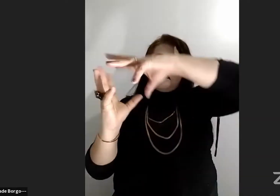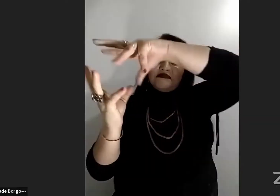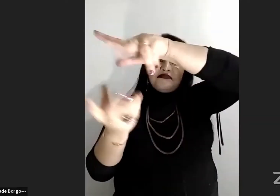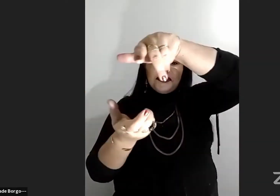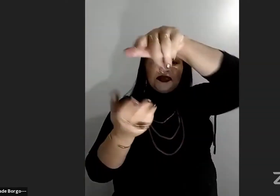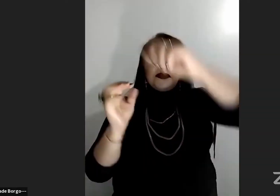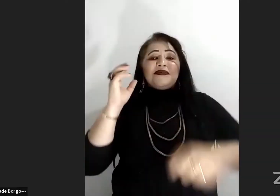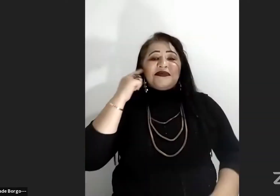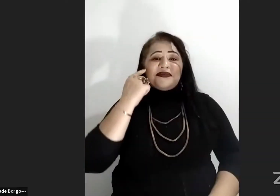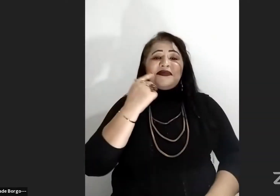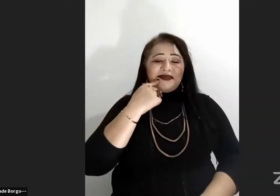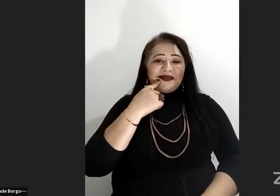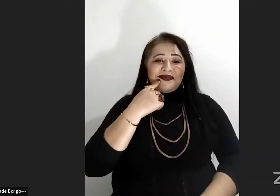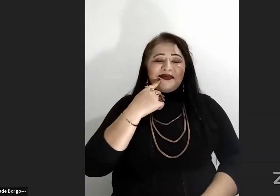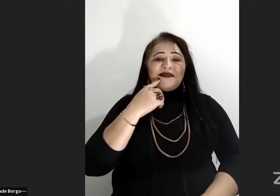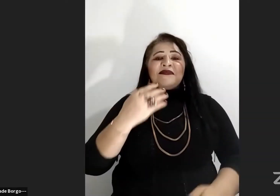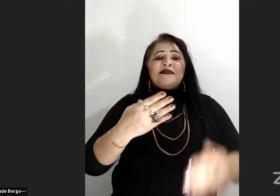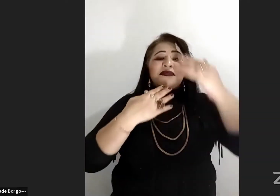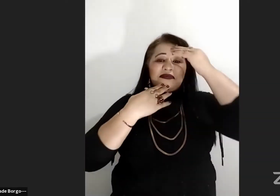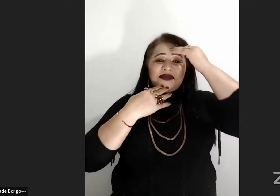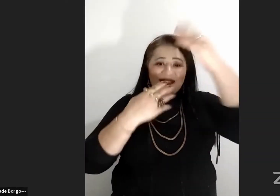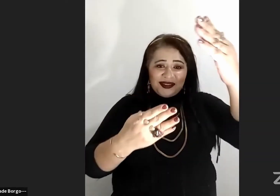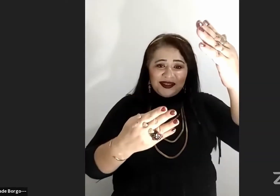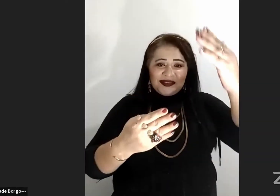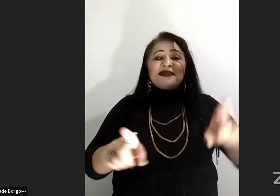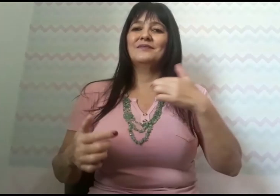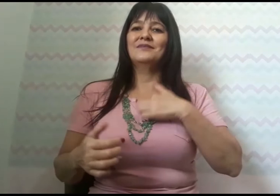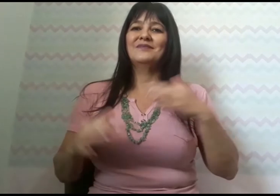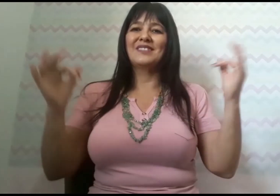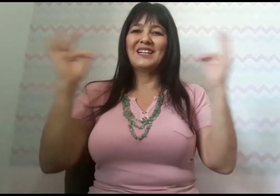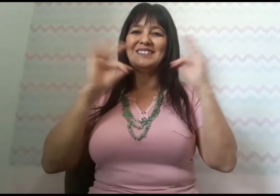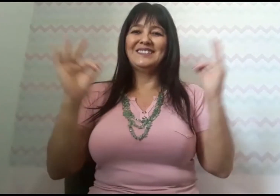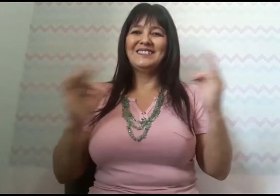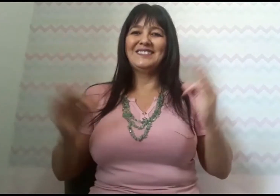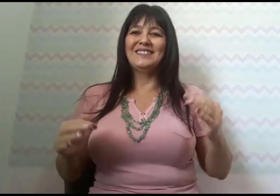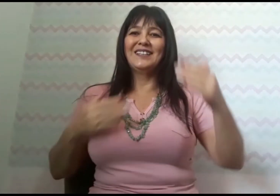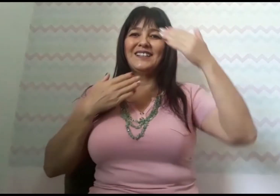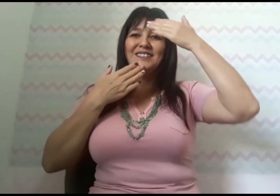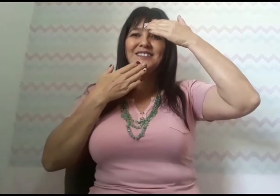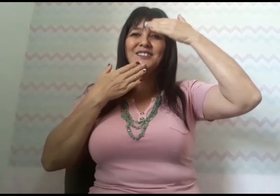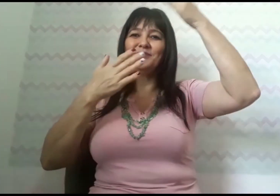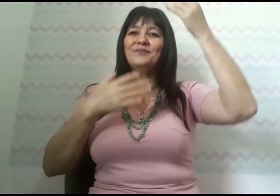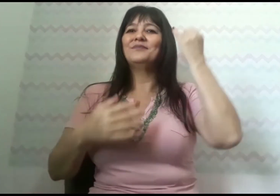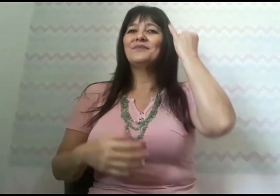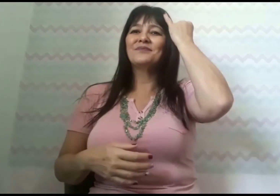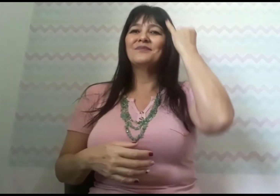fizeram por recomendação, como no caso da Elaine e no caso da Selma, que receberam recomendação médica para que pudessem aprender